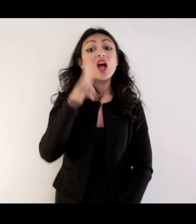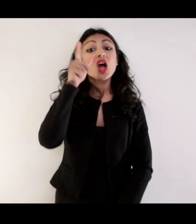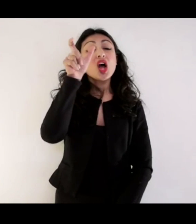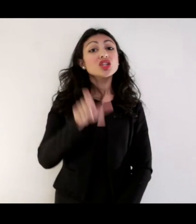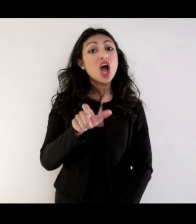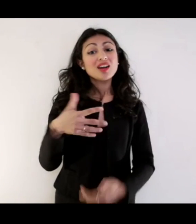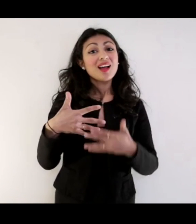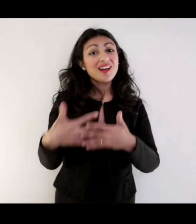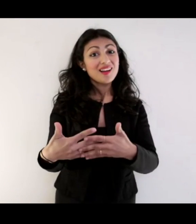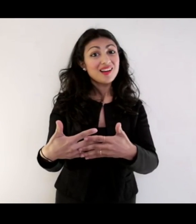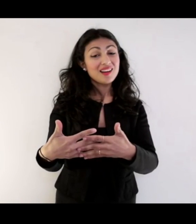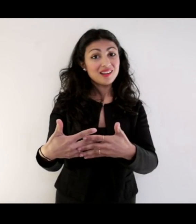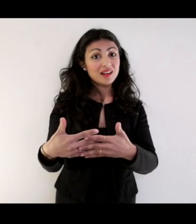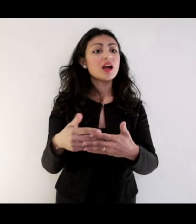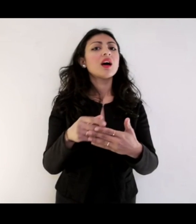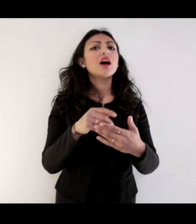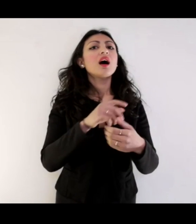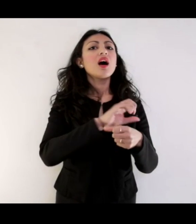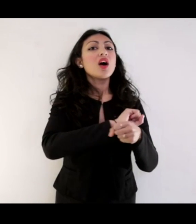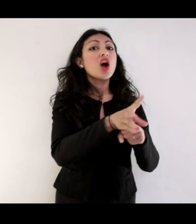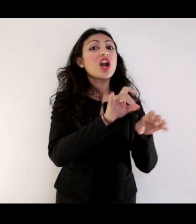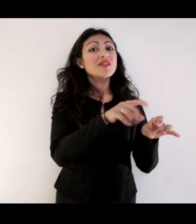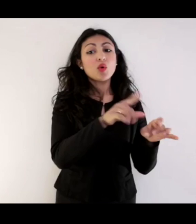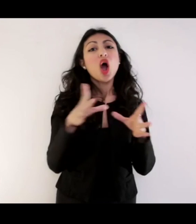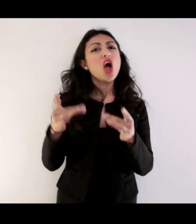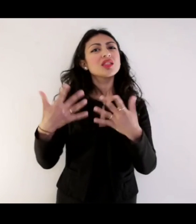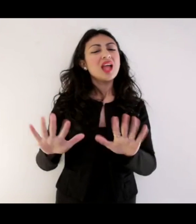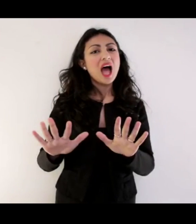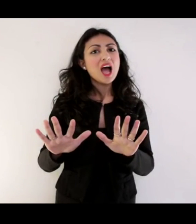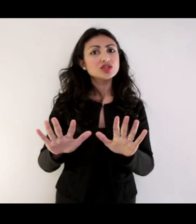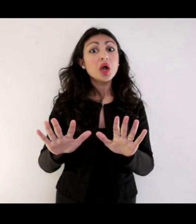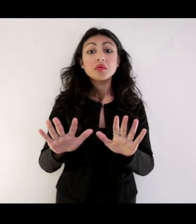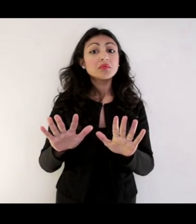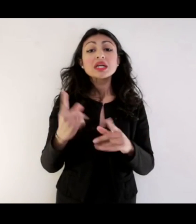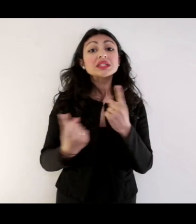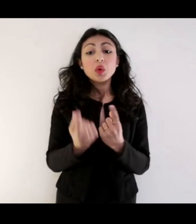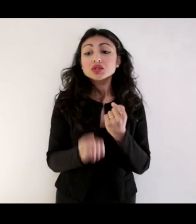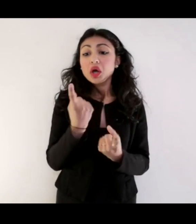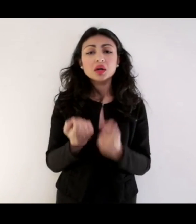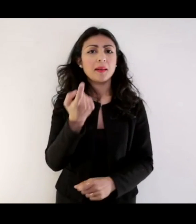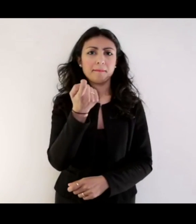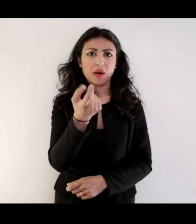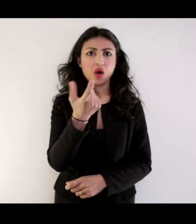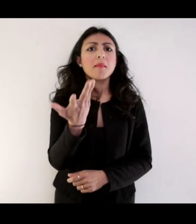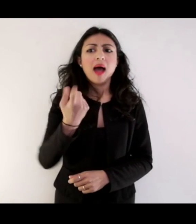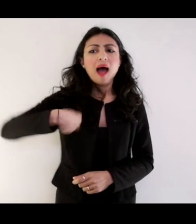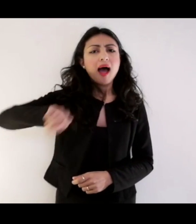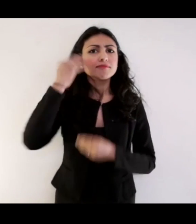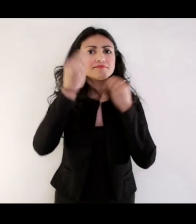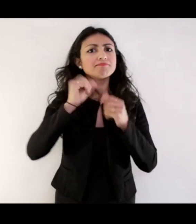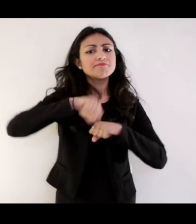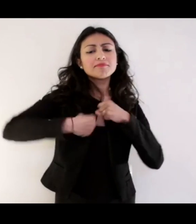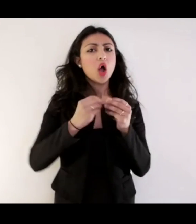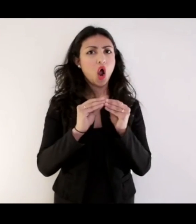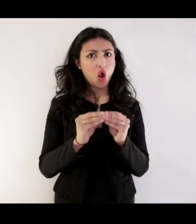Nei rari casi in cui la donna in gravidanza risulta contagiata dal virus e sintomatica, ci si è posto il